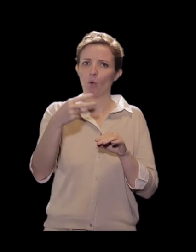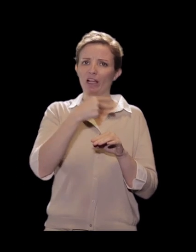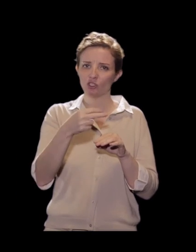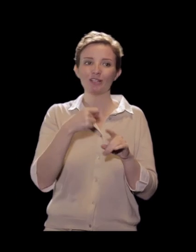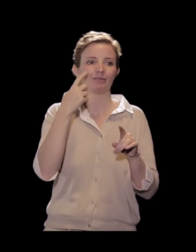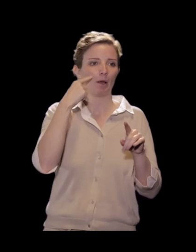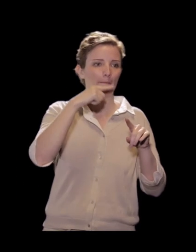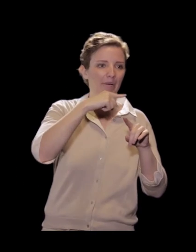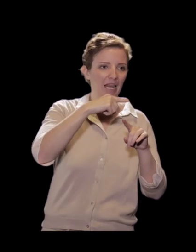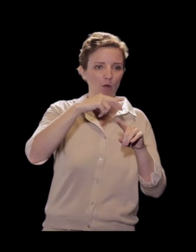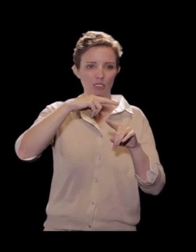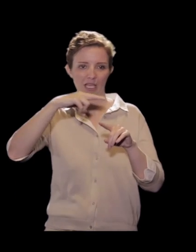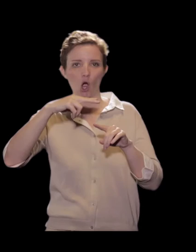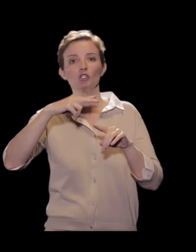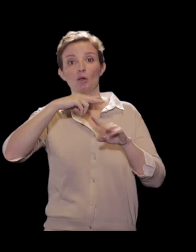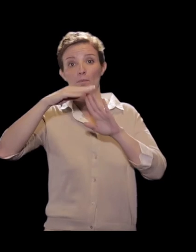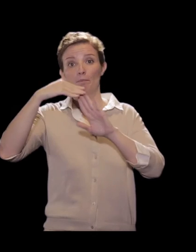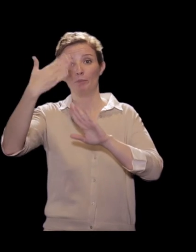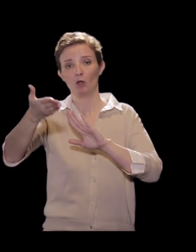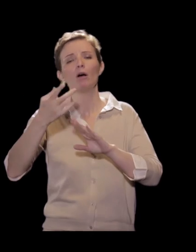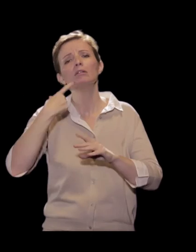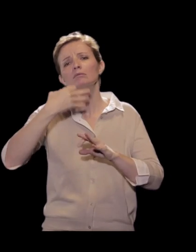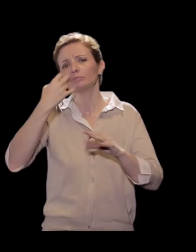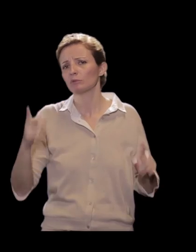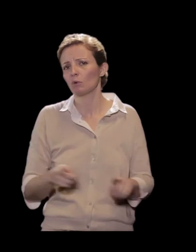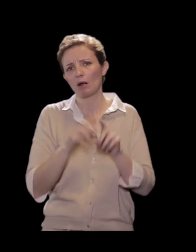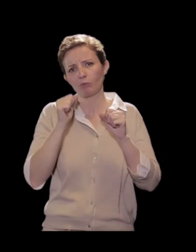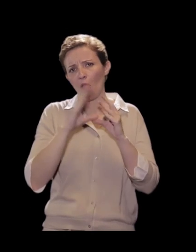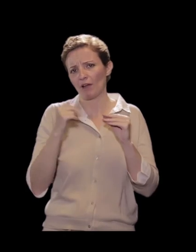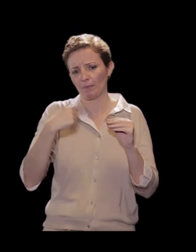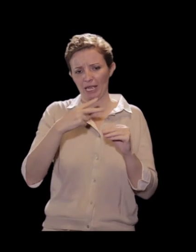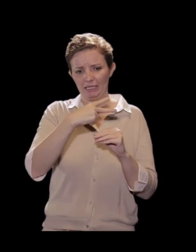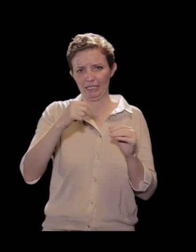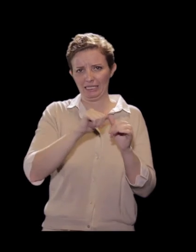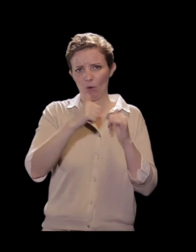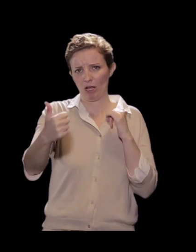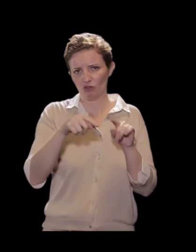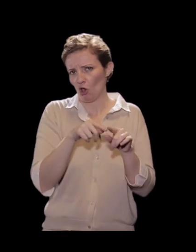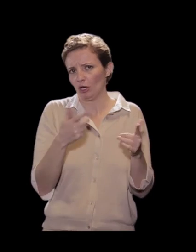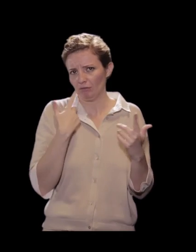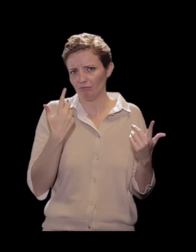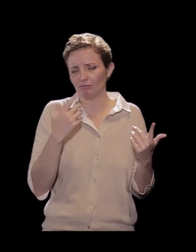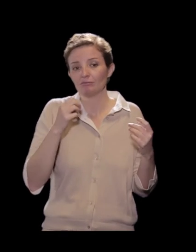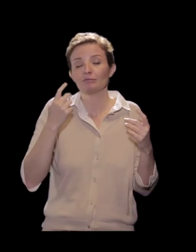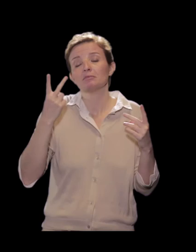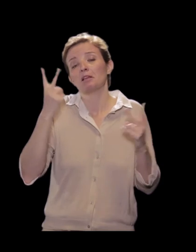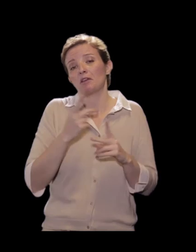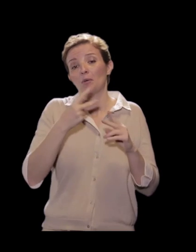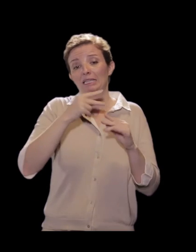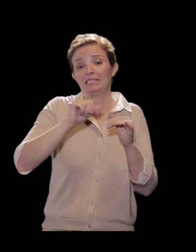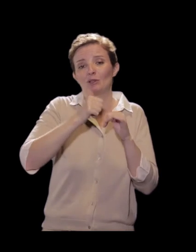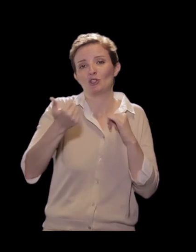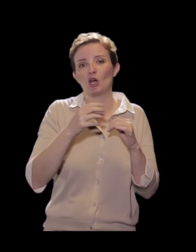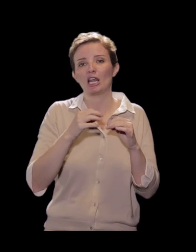equazioni dove abbiamo studiato quelle di primo secondo e grado superiore al secondo la stessa cosa possiamo farla per le disequazioni Ci limitiamo Per quanto